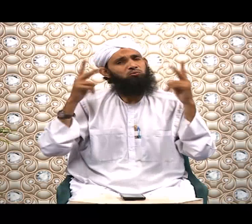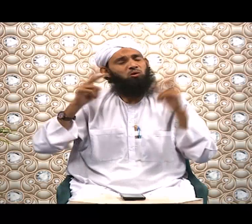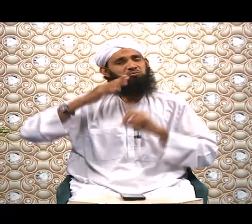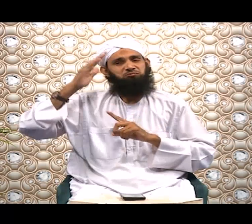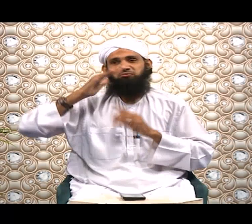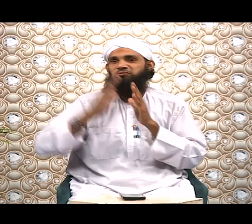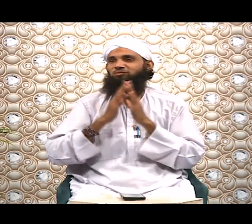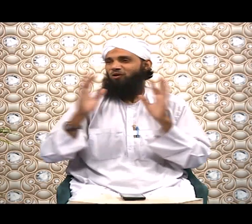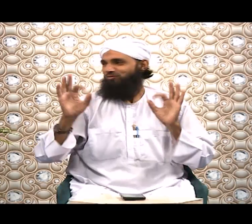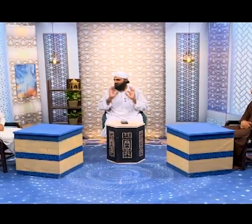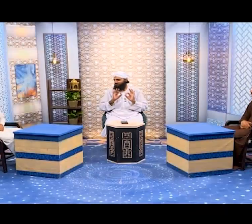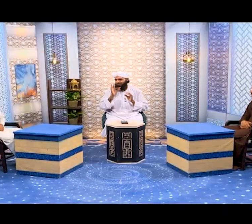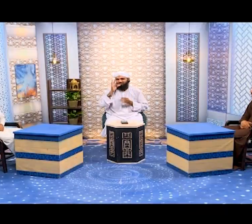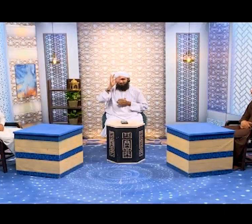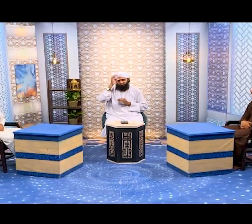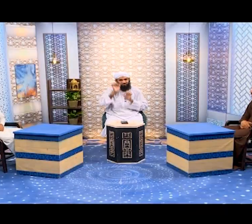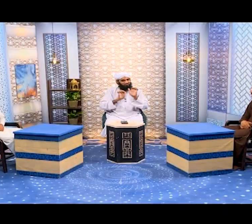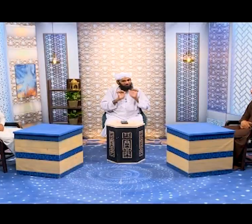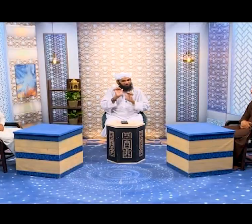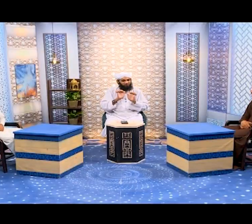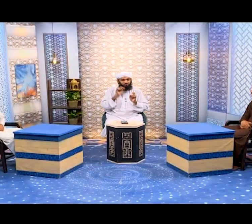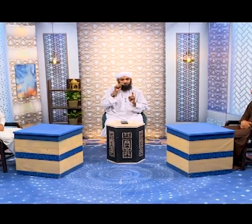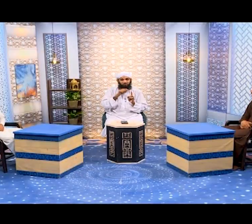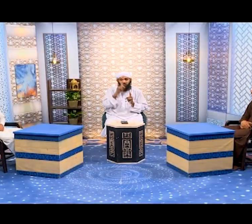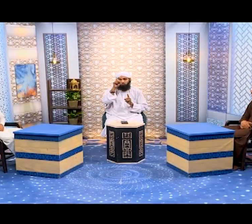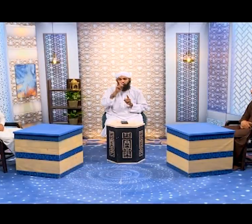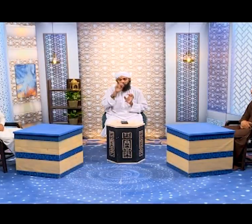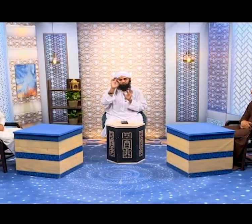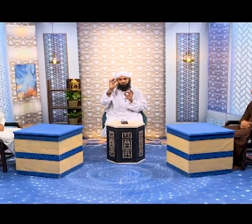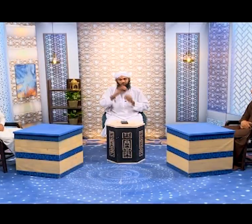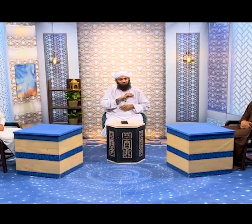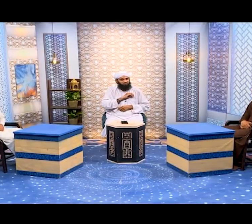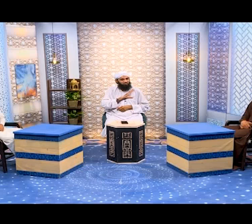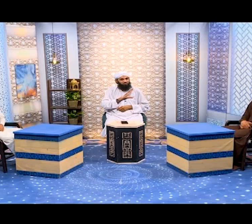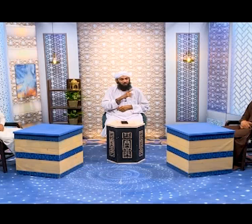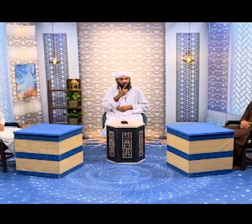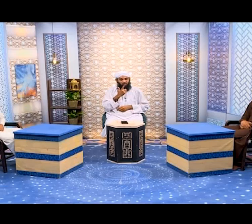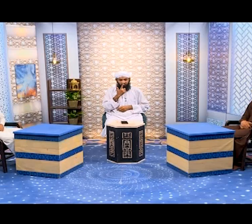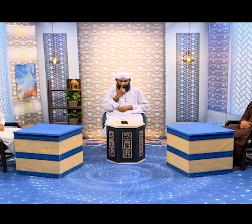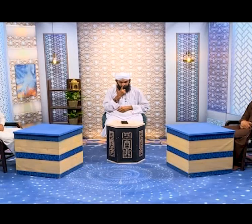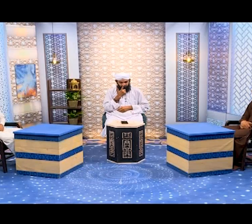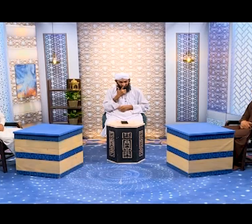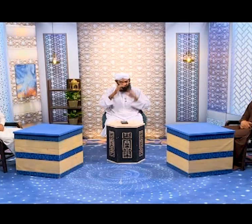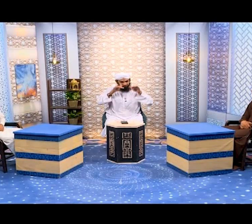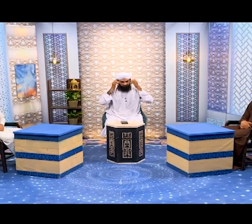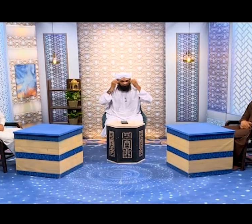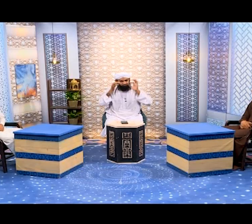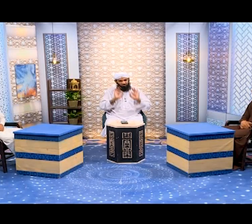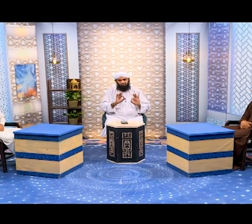نہایت بلند و بالا ہے۔ آپ علیہ السلام اللہ پاک کے احکامات کو بجا لانے کے لیے اپنی جان کا نذرانہ پیش کرنے کے لیے بھی